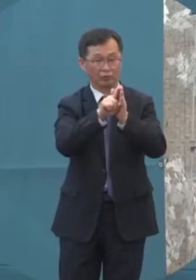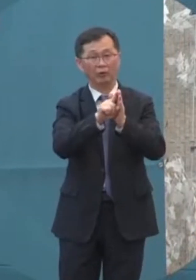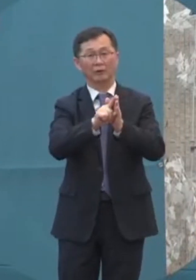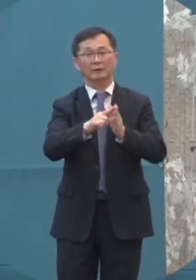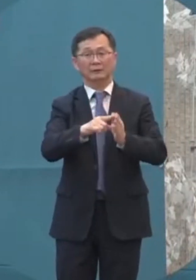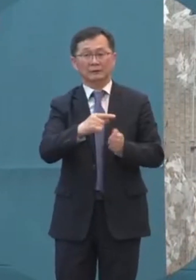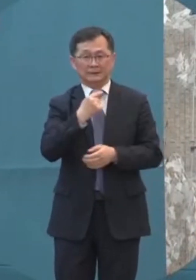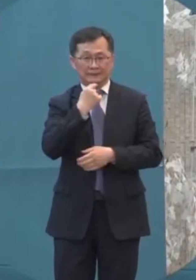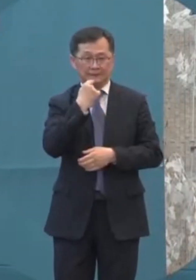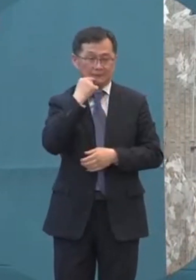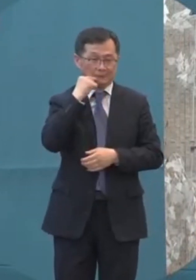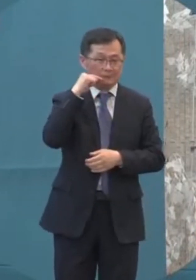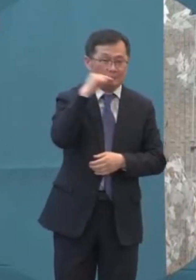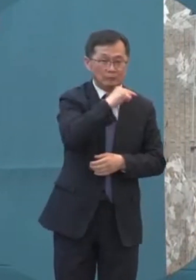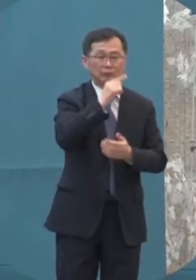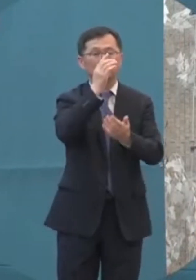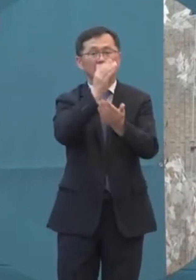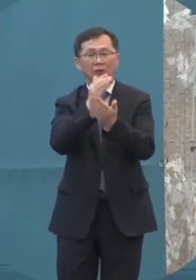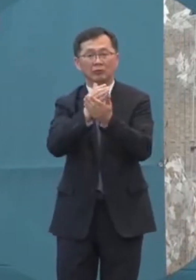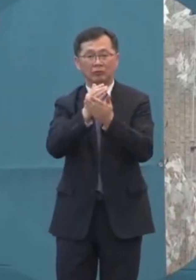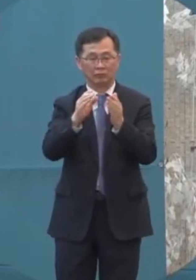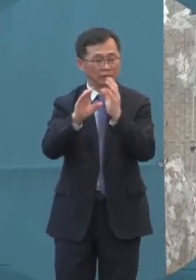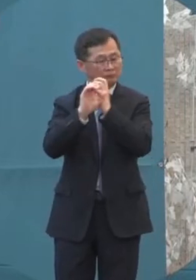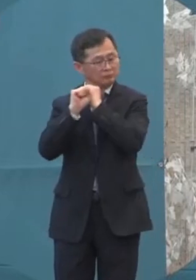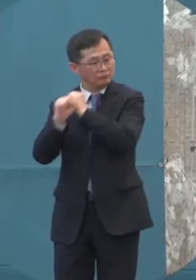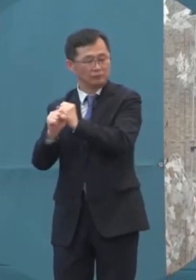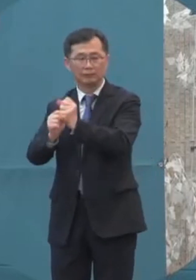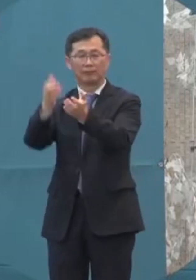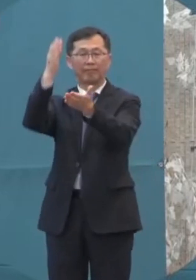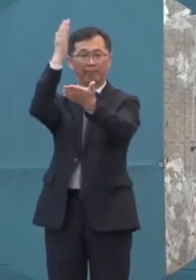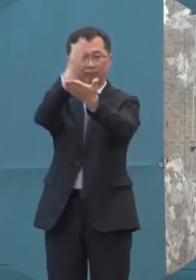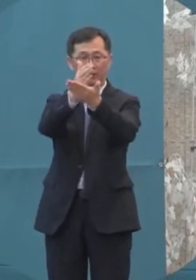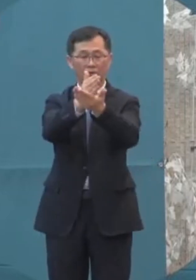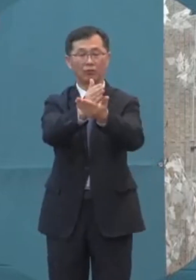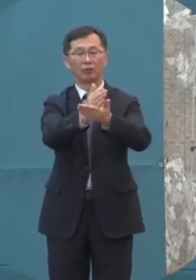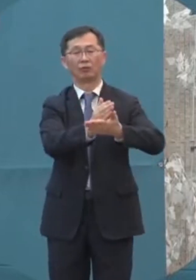모질지 않고 치우치지 않고